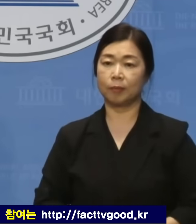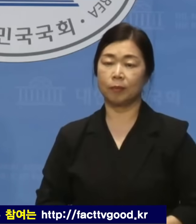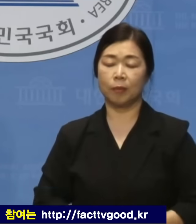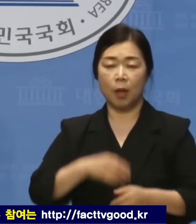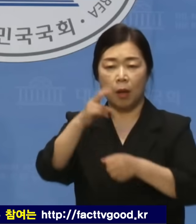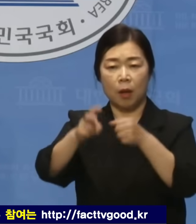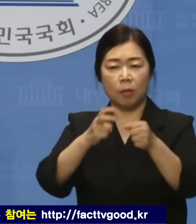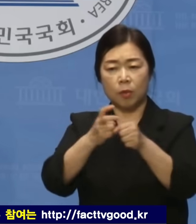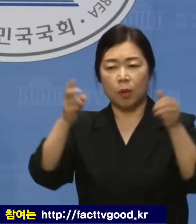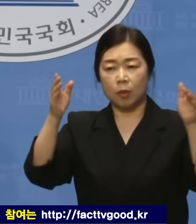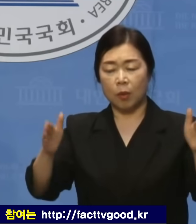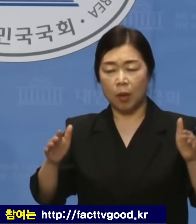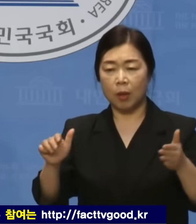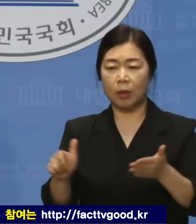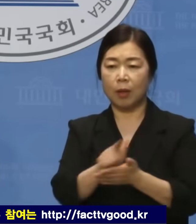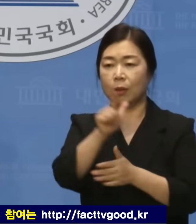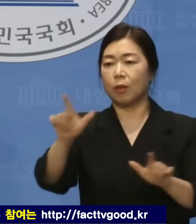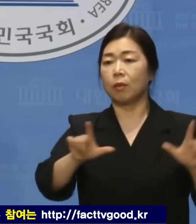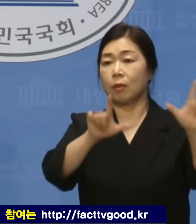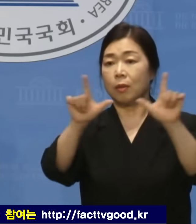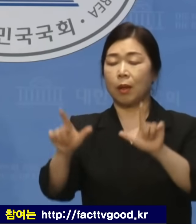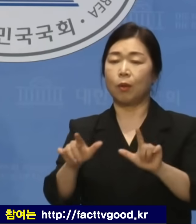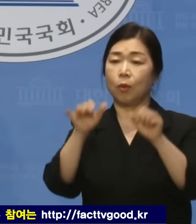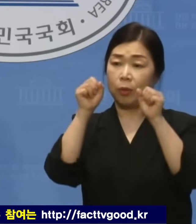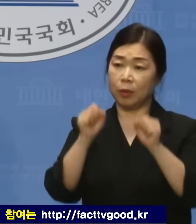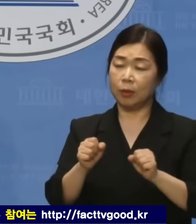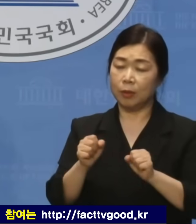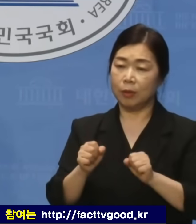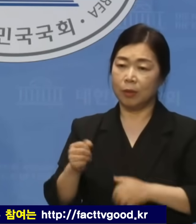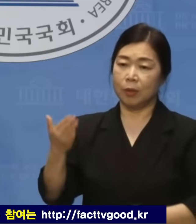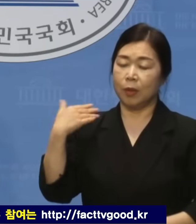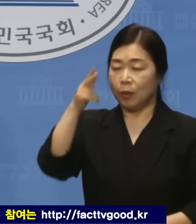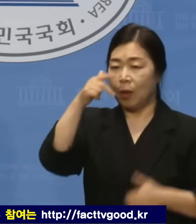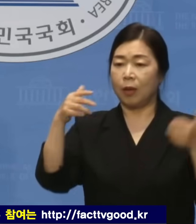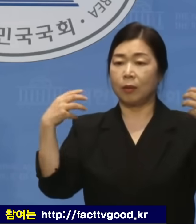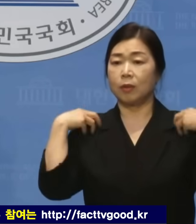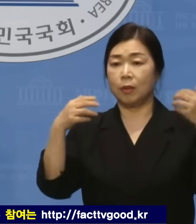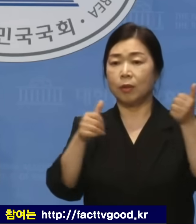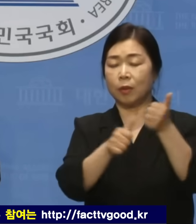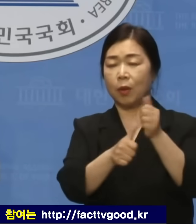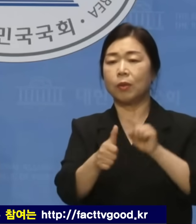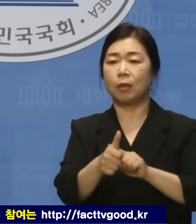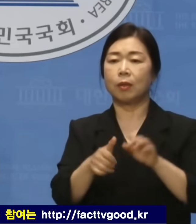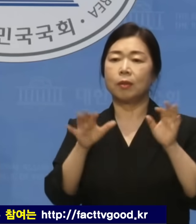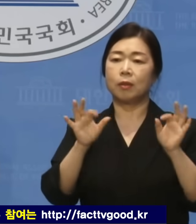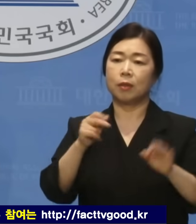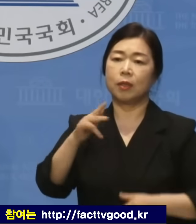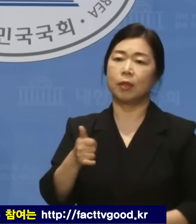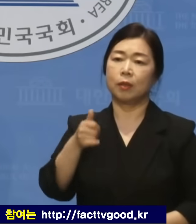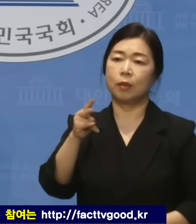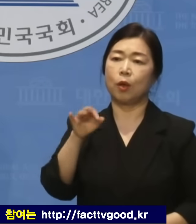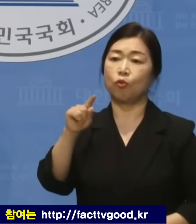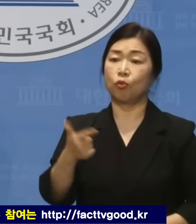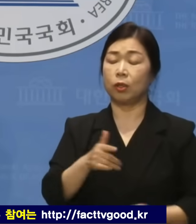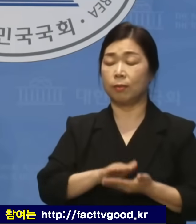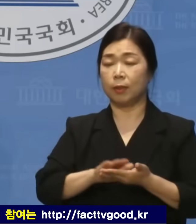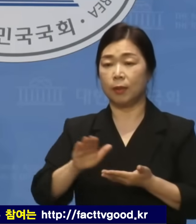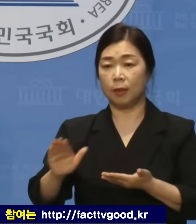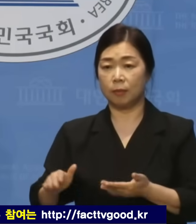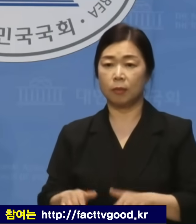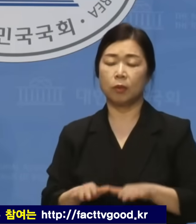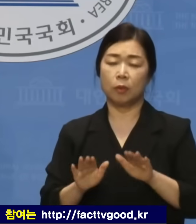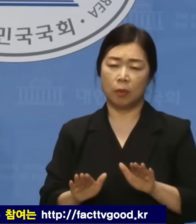가까이 강서에 살고 있는 강서구민 전 경찰청 차장 진교훈입니다. 오늘